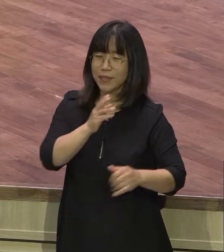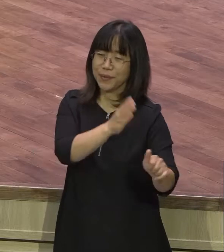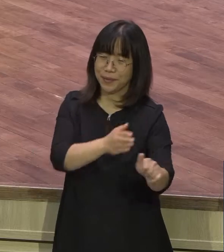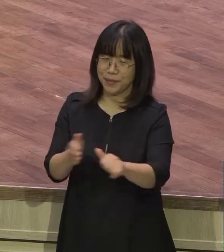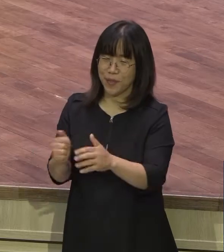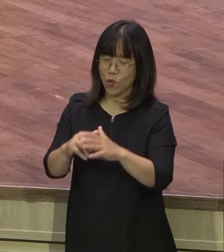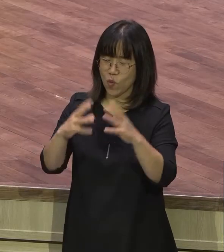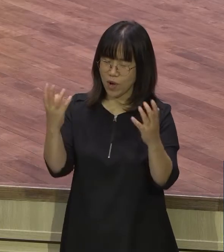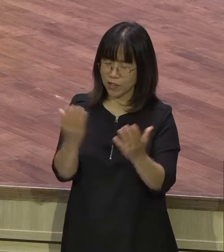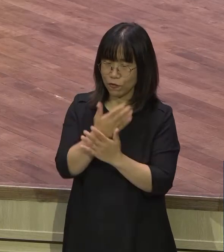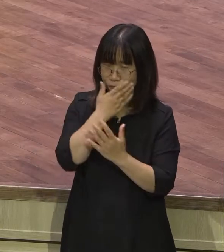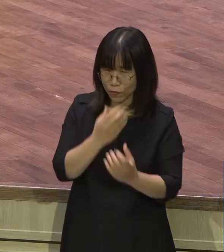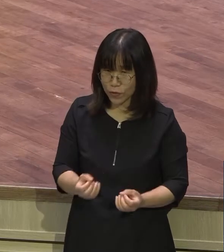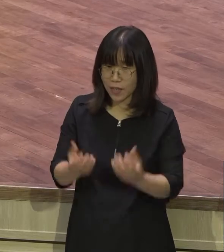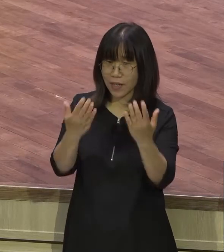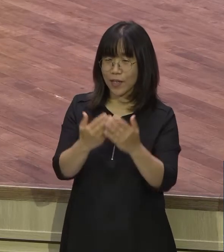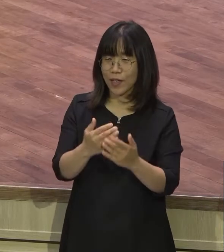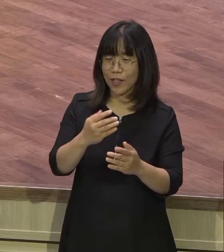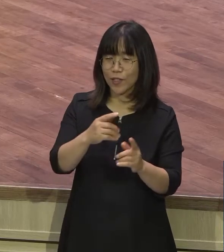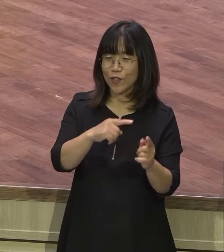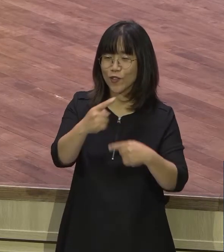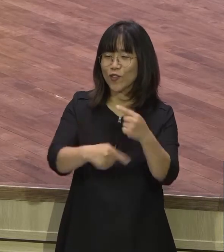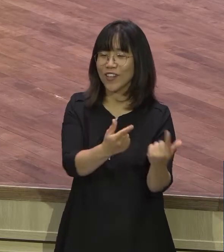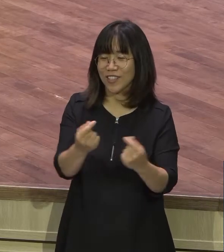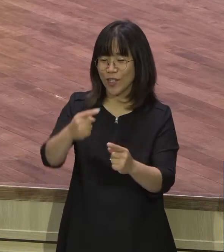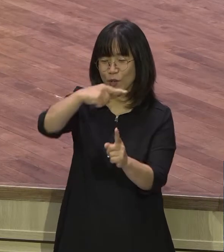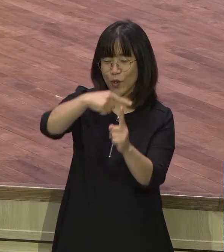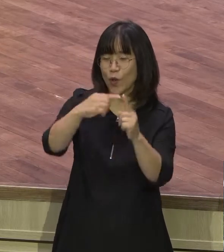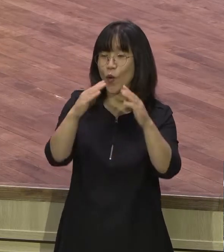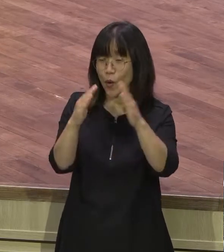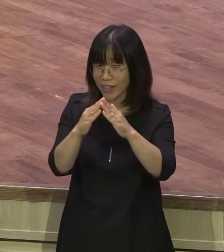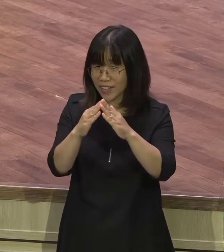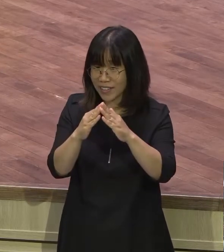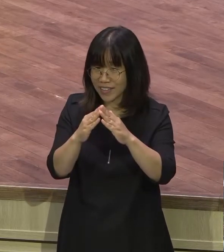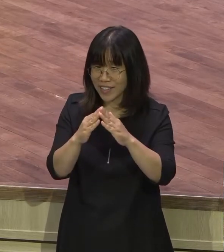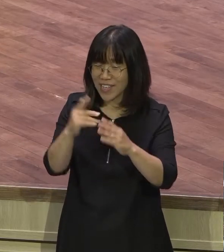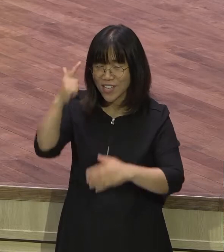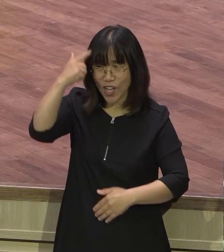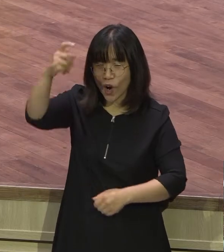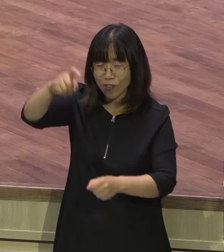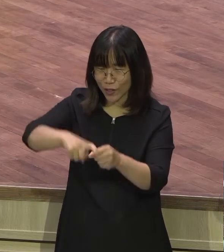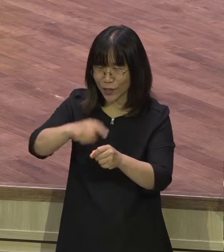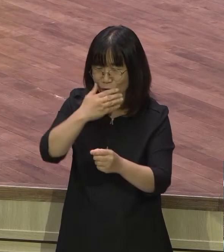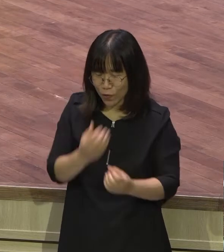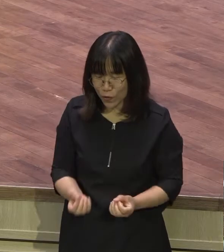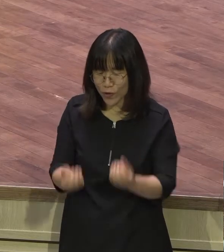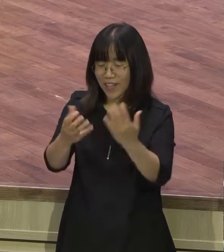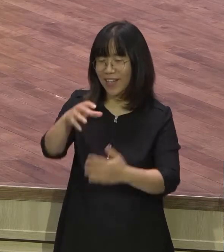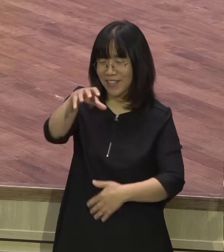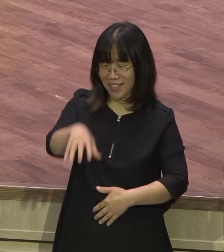축제 영적 축제 따라서 교회는 영적인 축제장이다